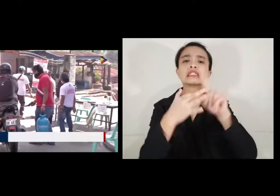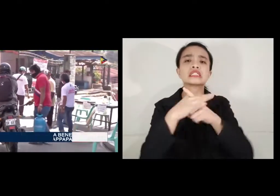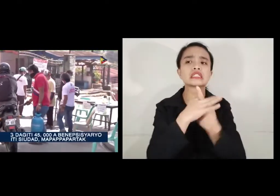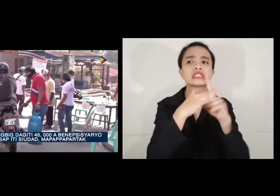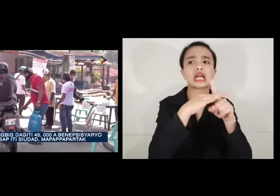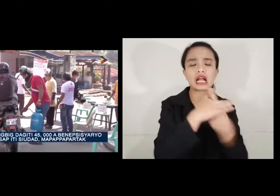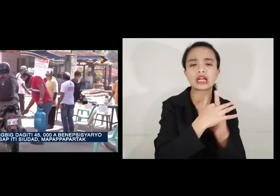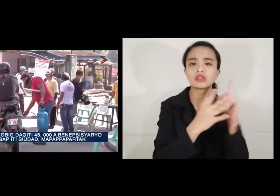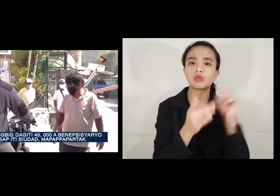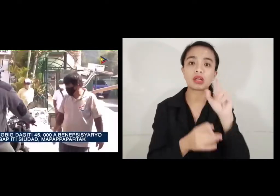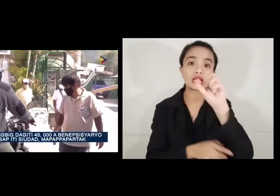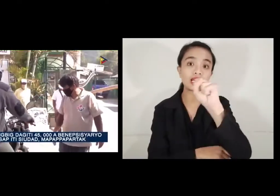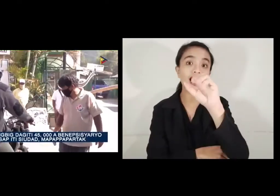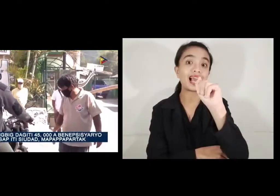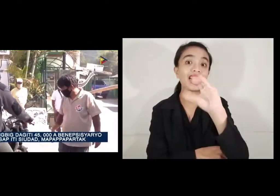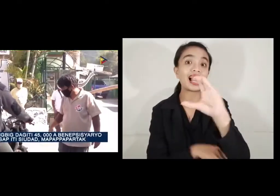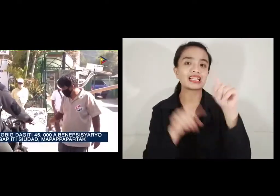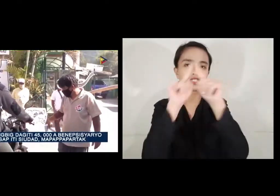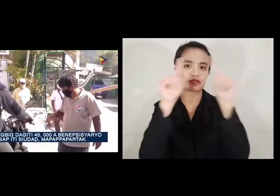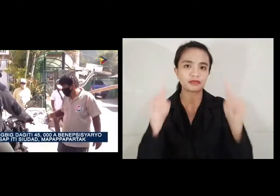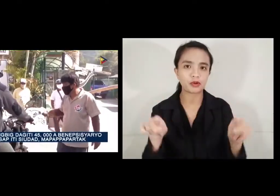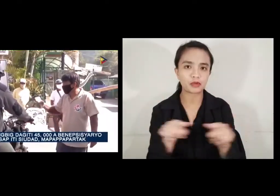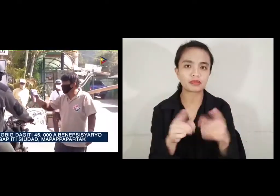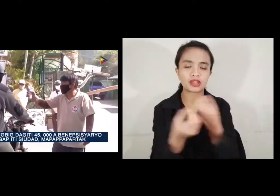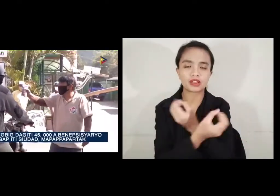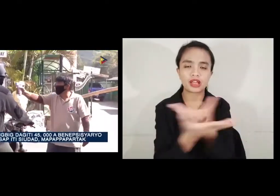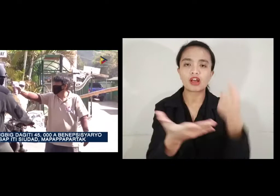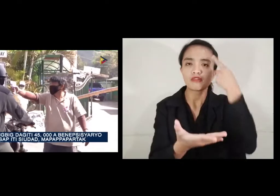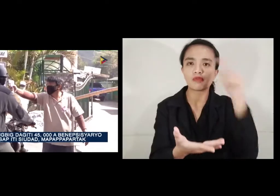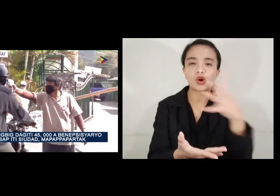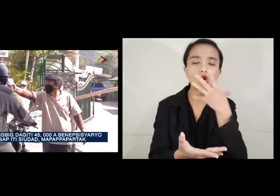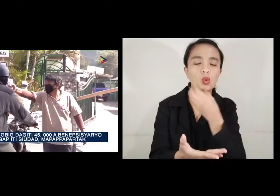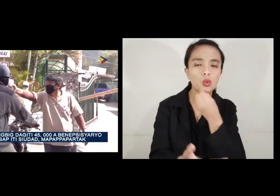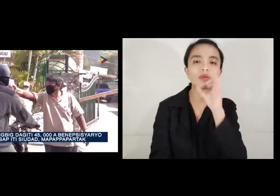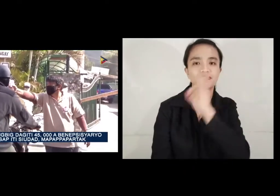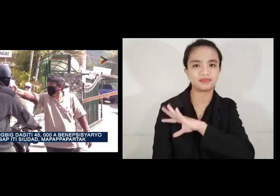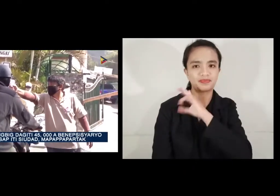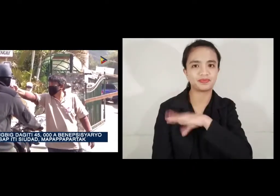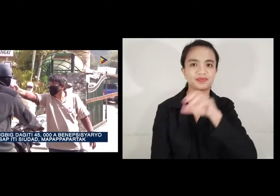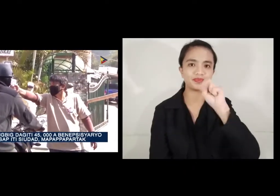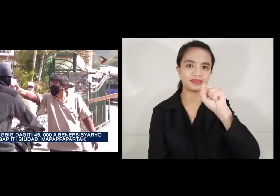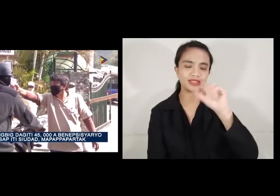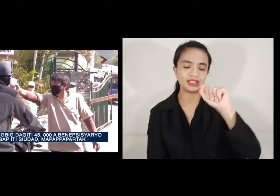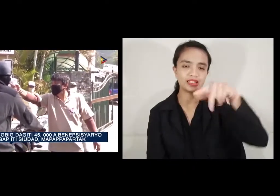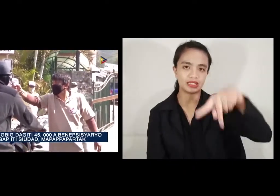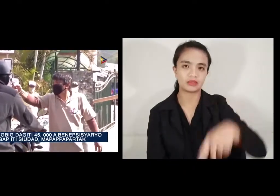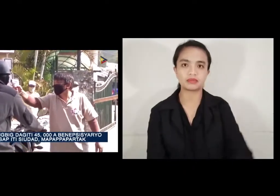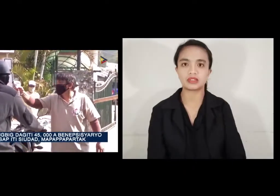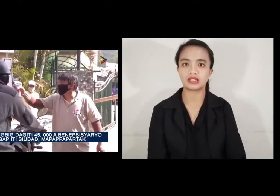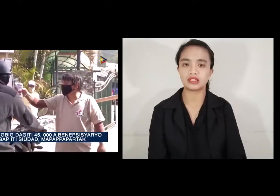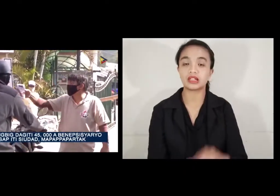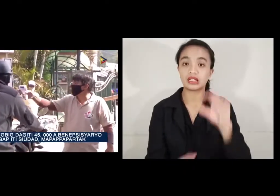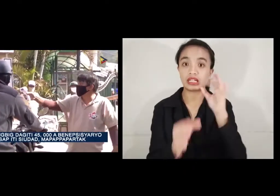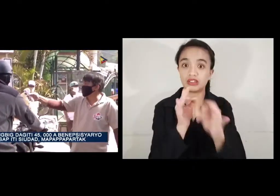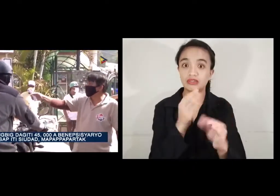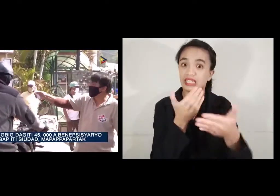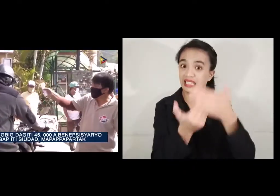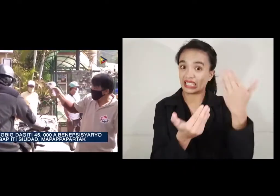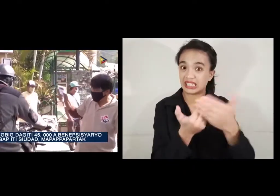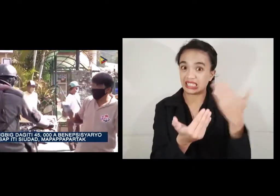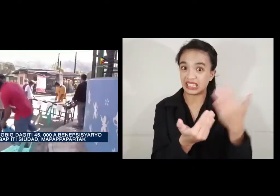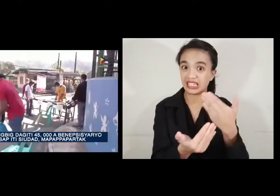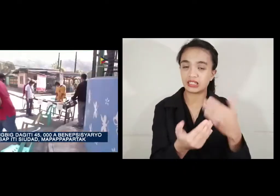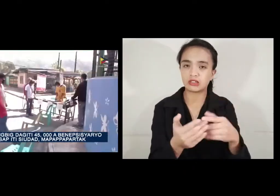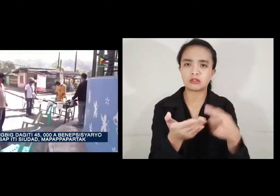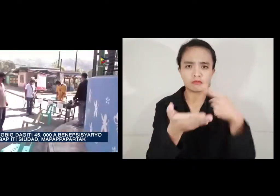ti panangipaluspos iti SAP cards ken forms para kadagiti kwalipikado a benepisaryo ti SAP. Nupay nalakalaang